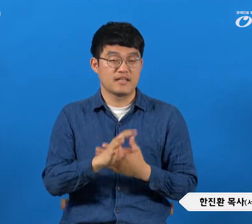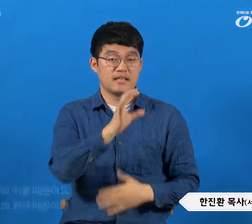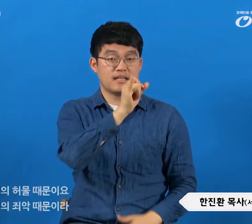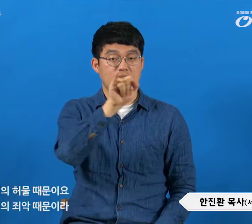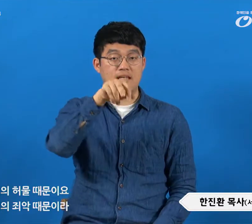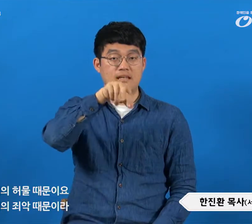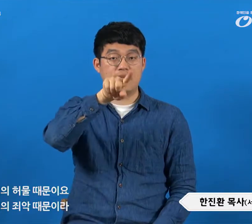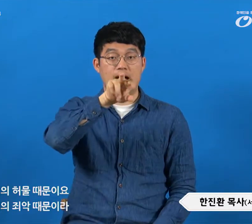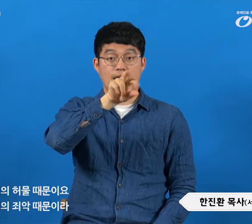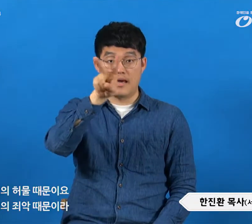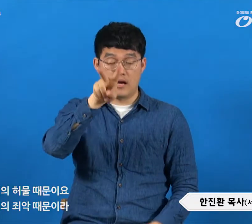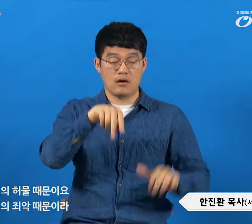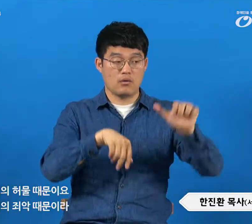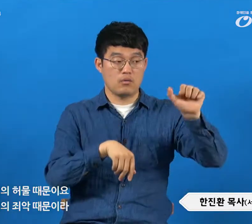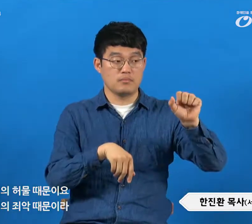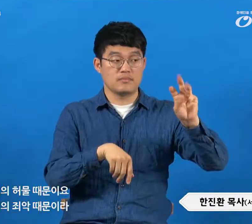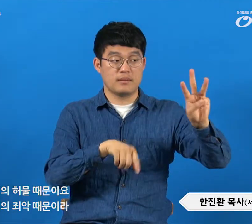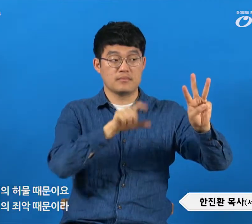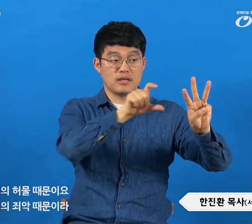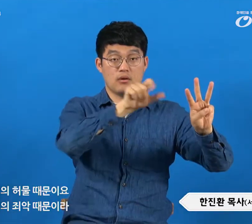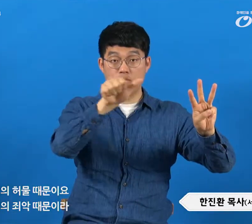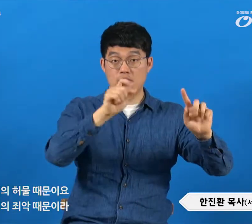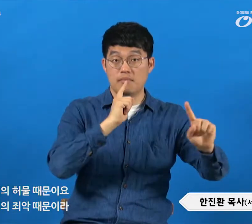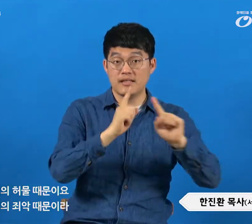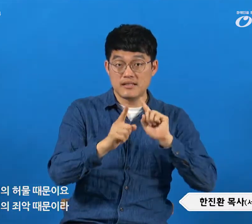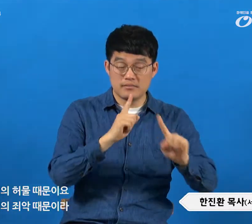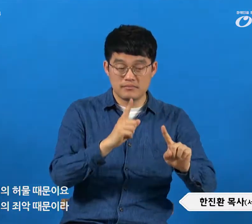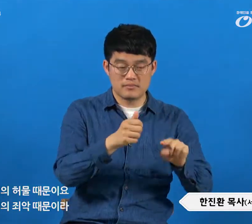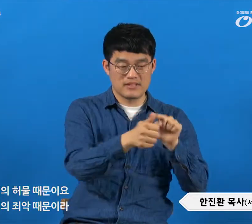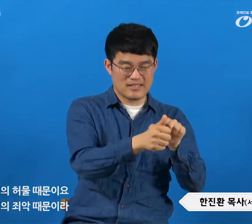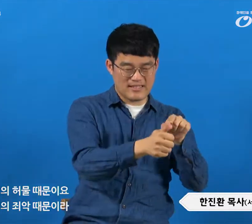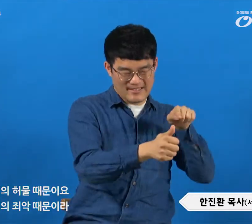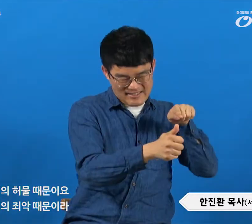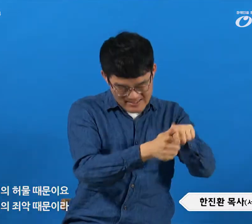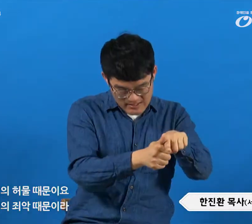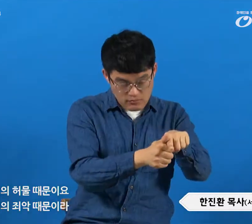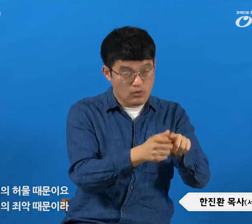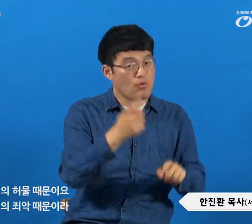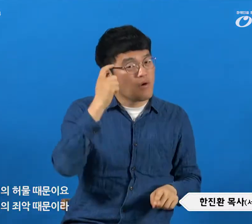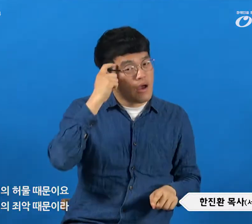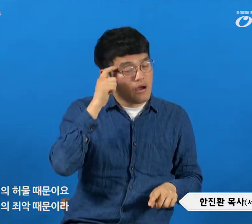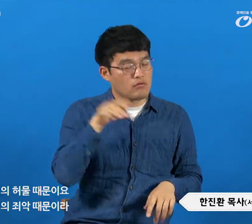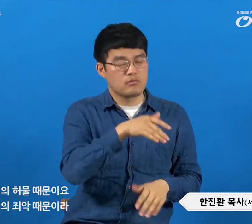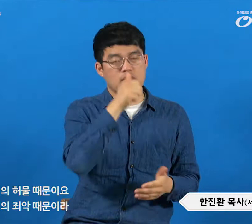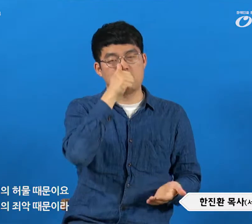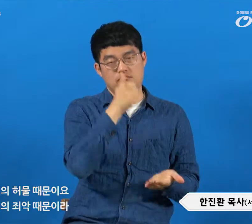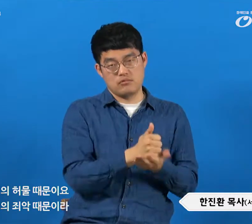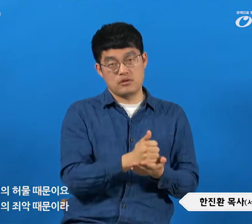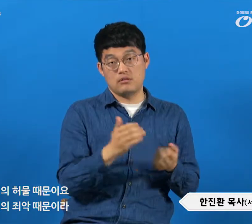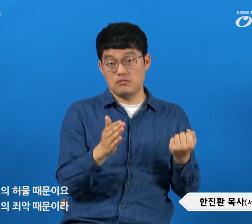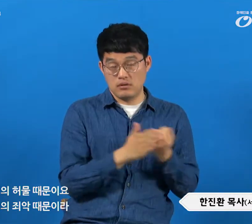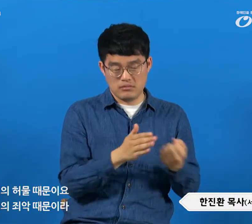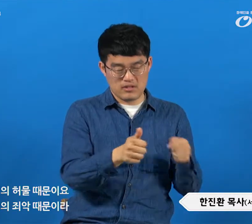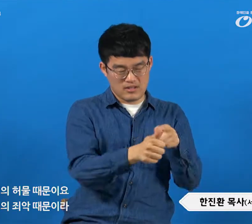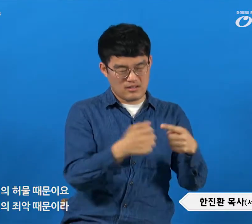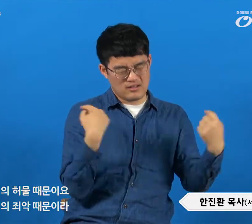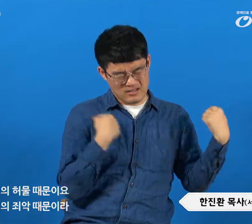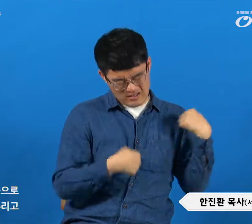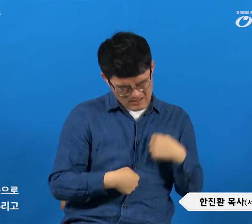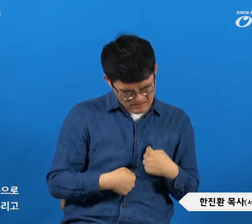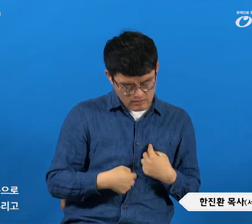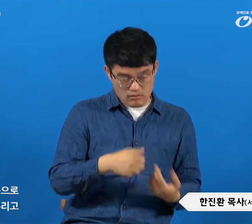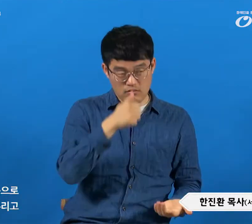들면 이사야 53장 5절에 그가 찔림은 우리의 허물 때문이요 그가 상함은 우리의